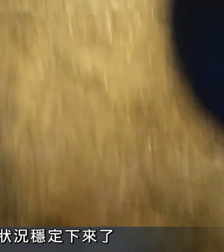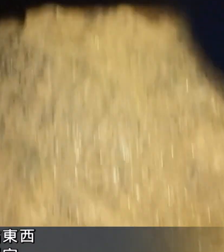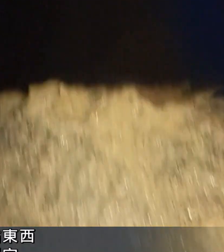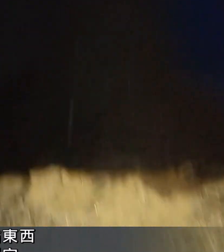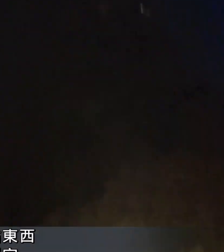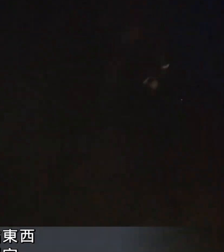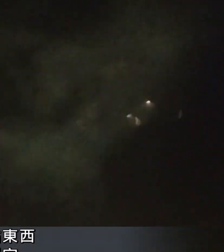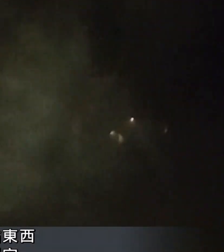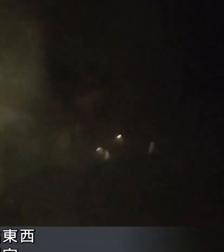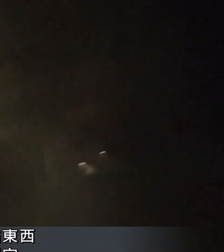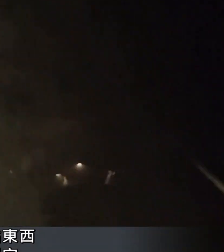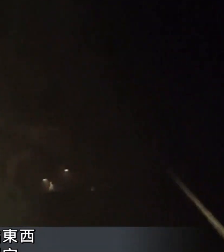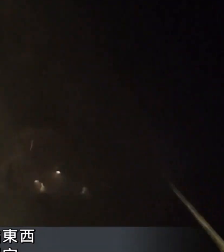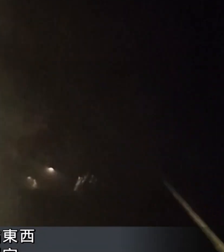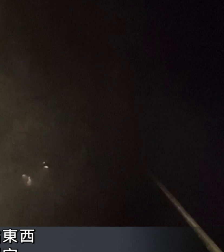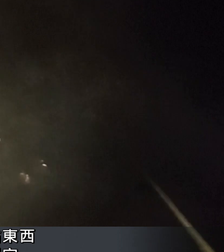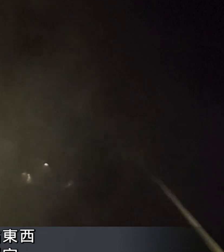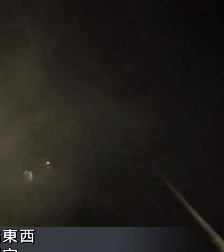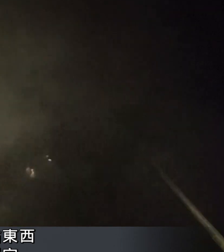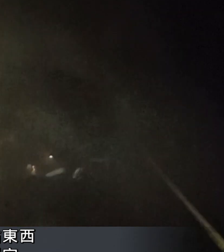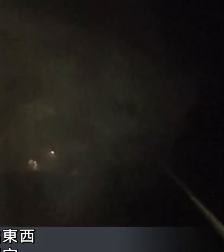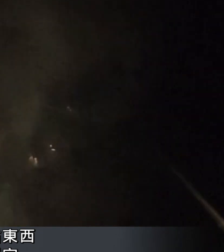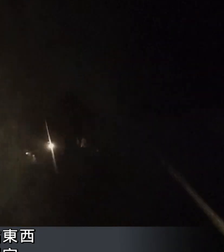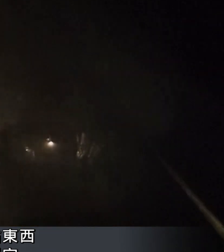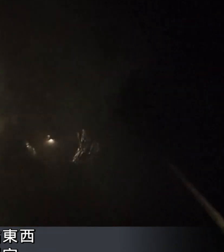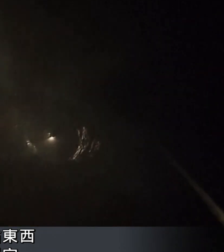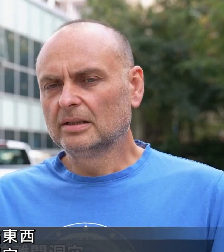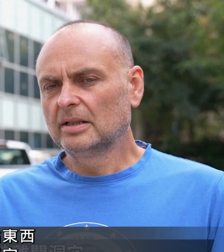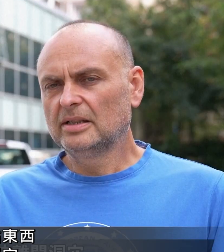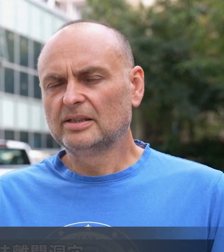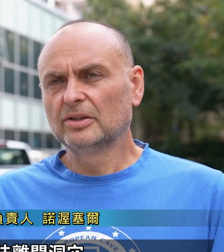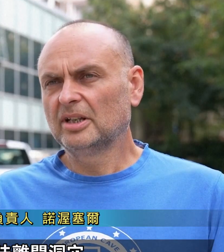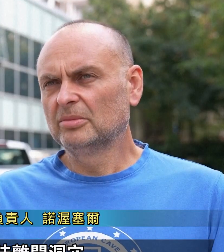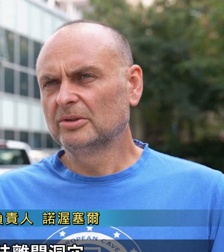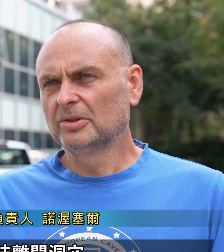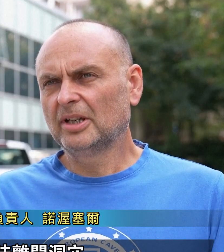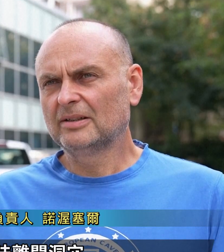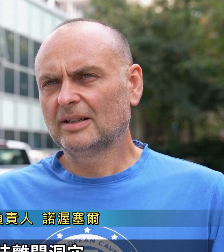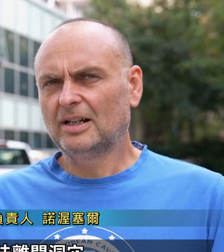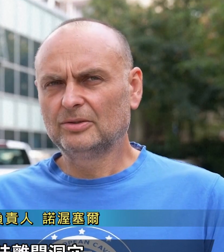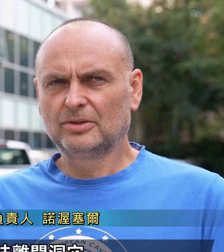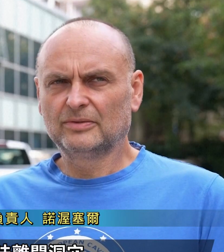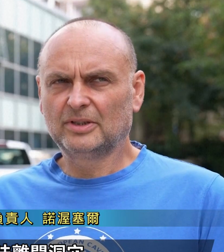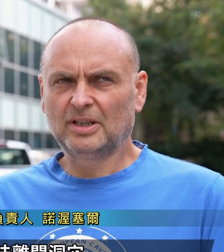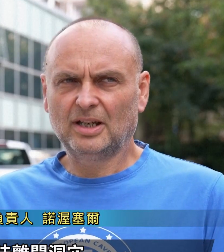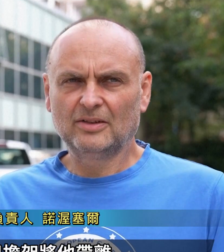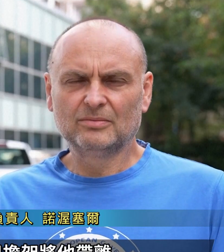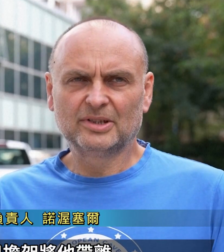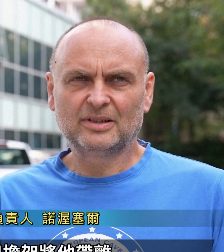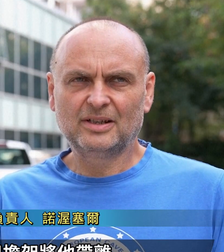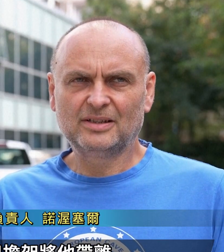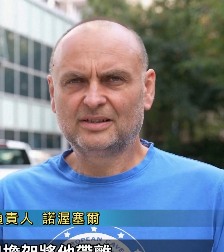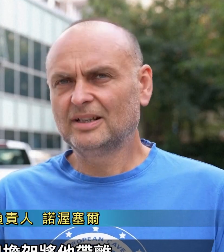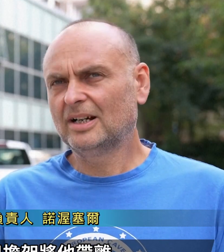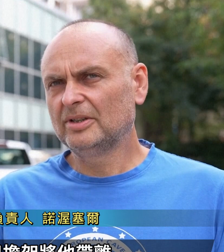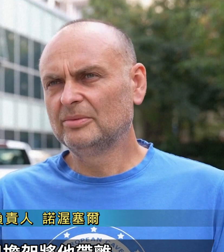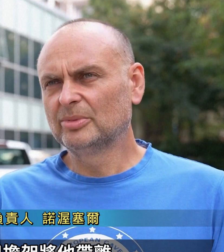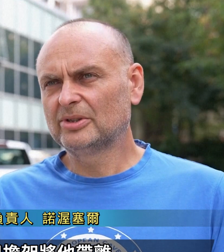经能吃一点东西，但无法攀登离开洞穴。 He is not able to get out of the cave, but he is now in position